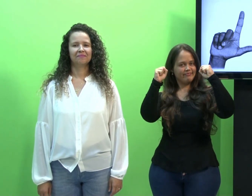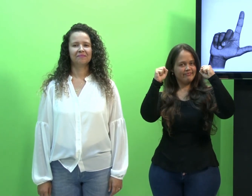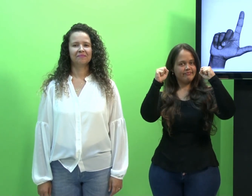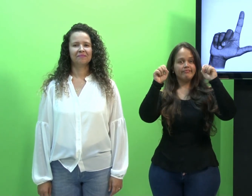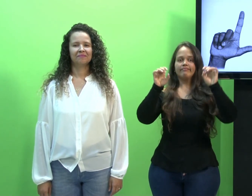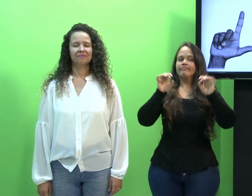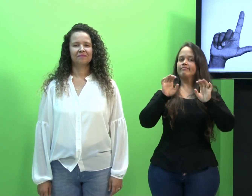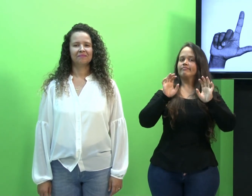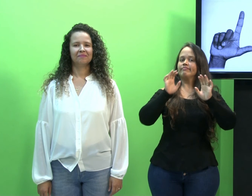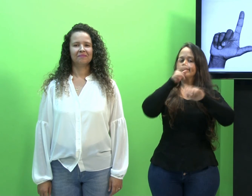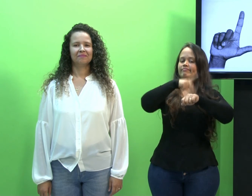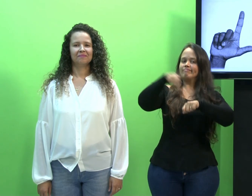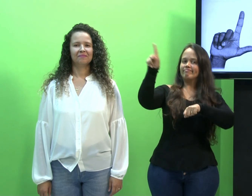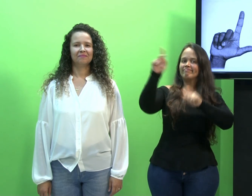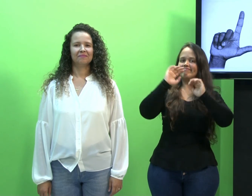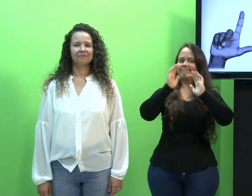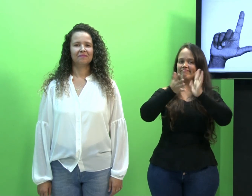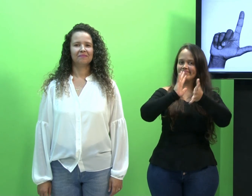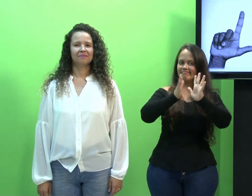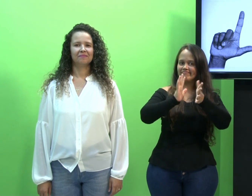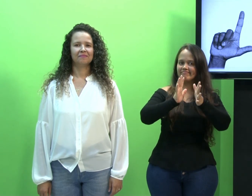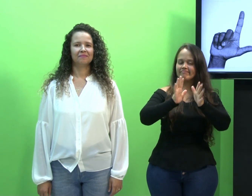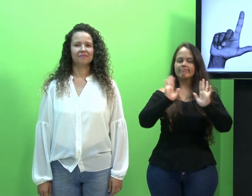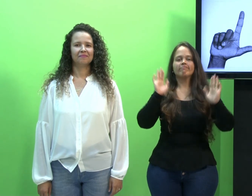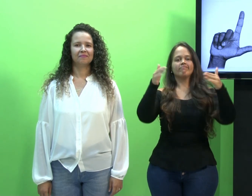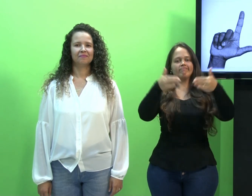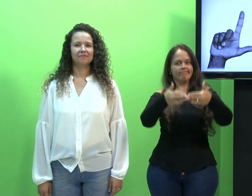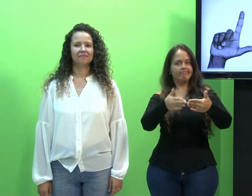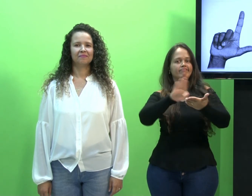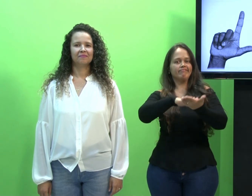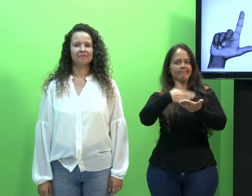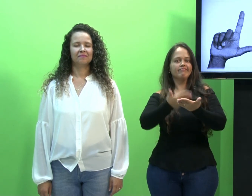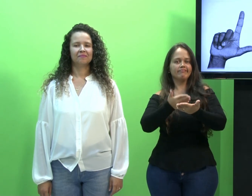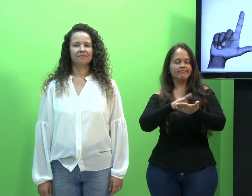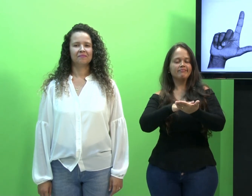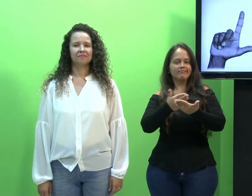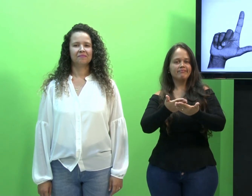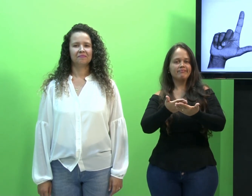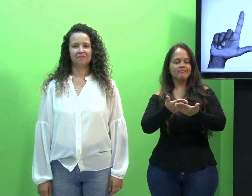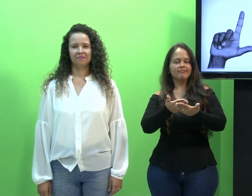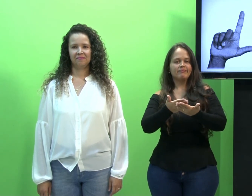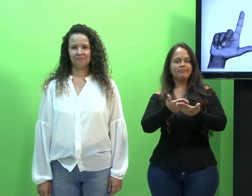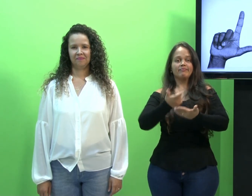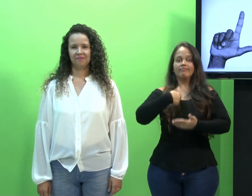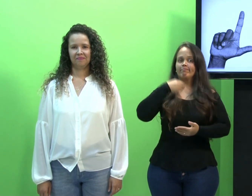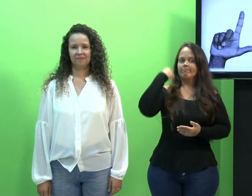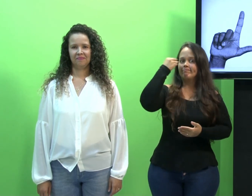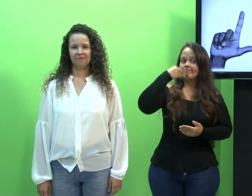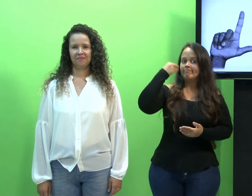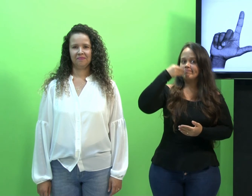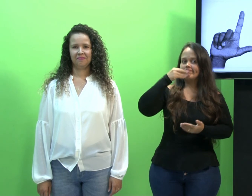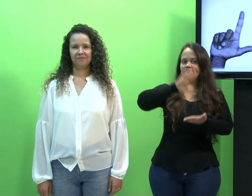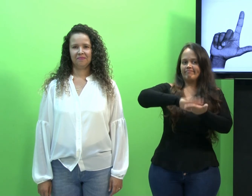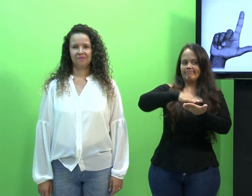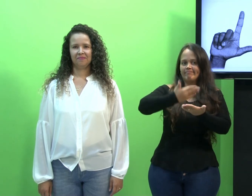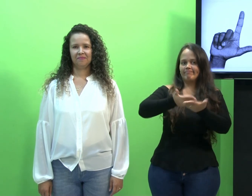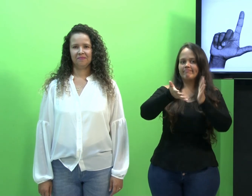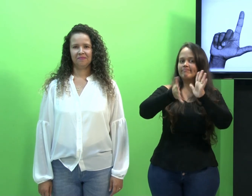Física e especialista em Libras, com ênfase em interpretação. Tenho experiência como intérprete